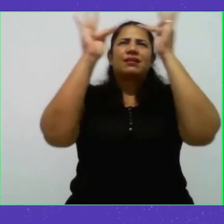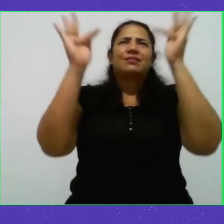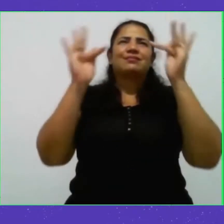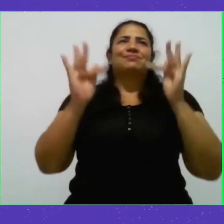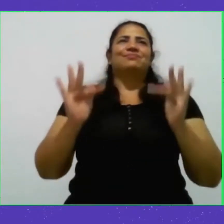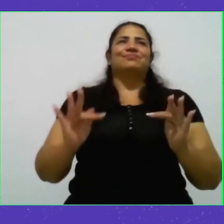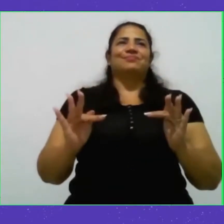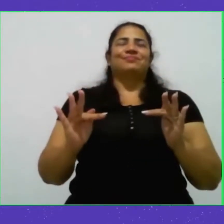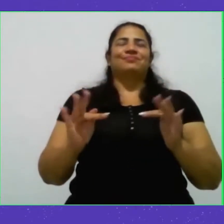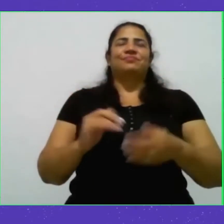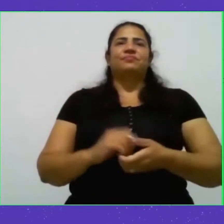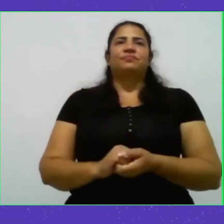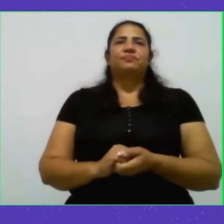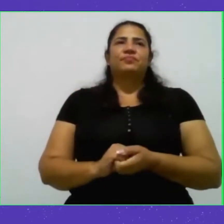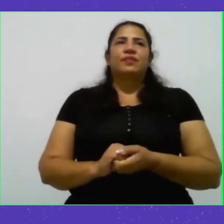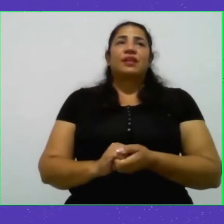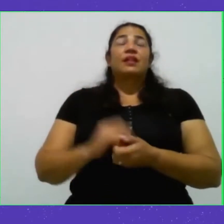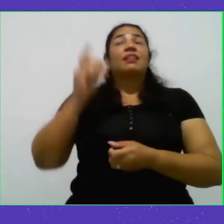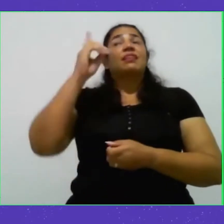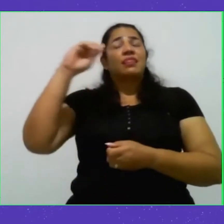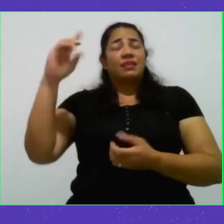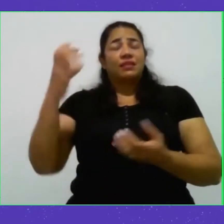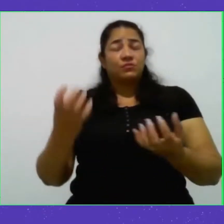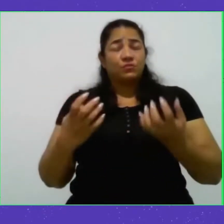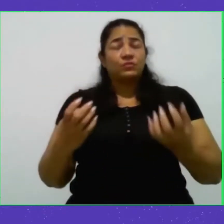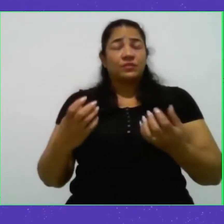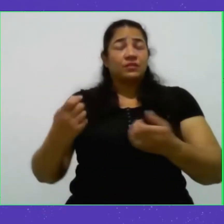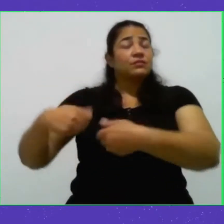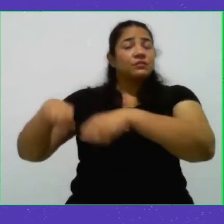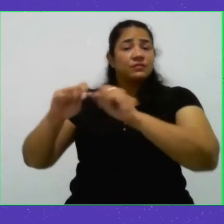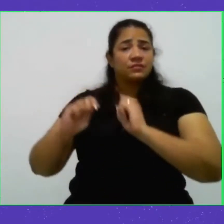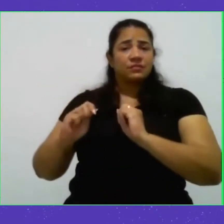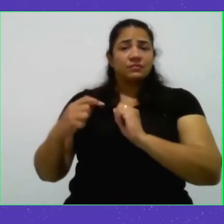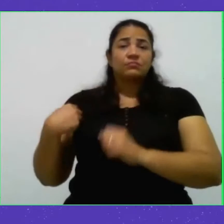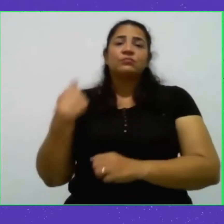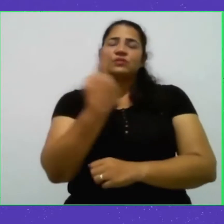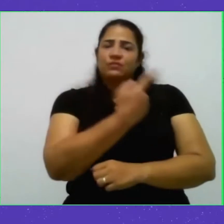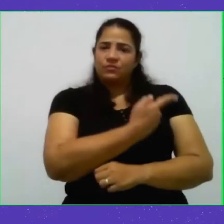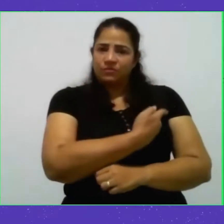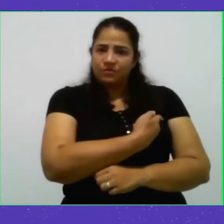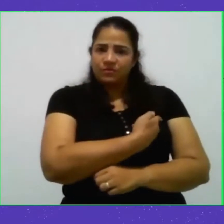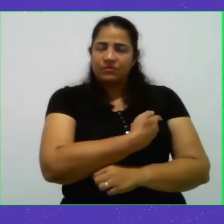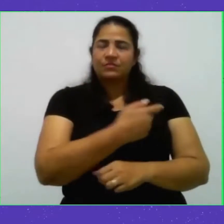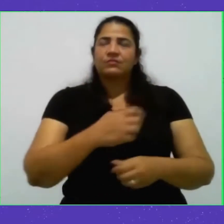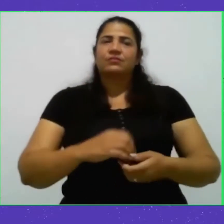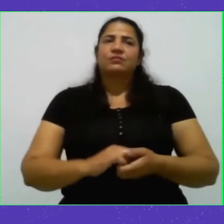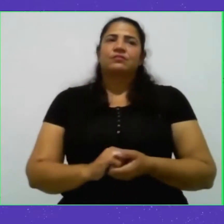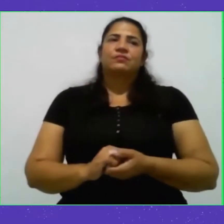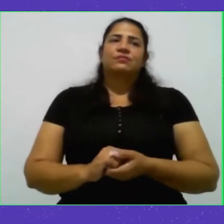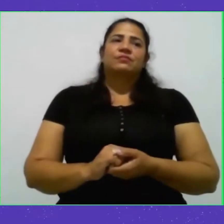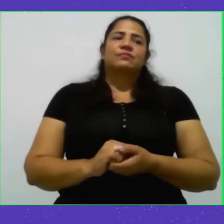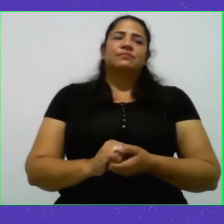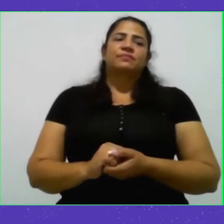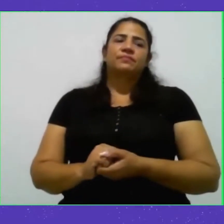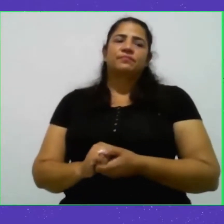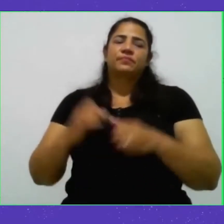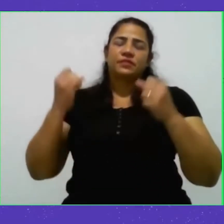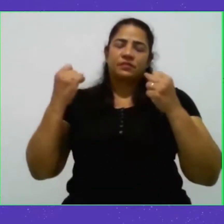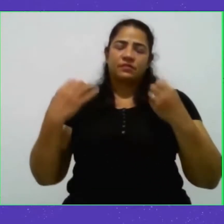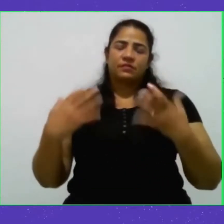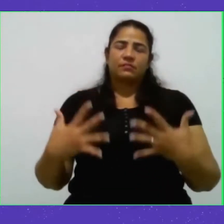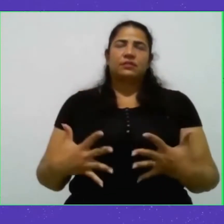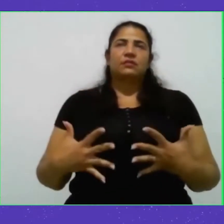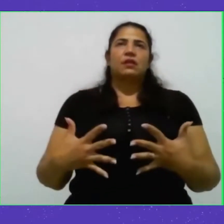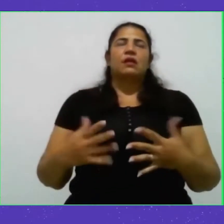que Deus deseja nos dar, né? Nos introduzir nesse ambiente. Diz assim: então eu estava